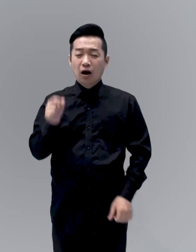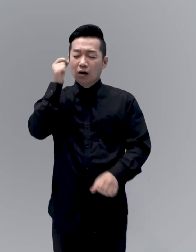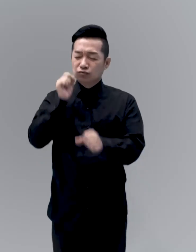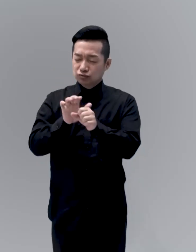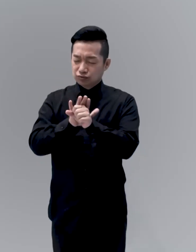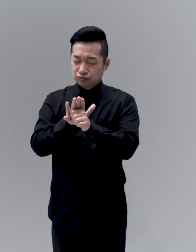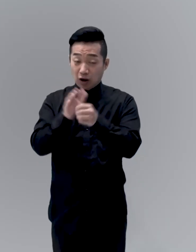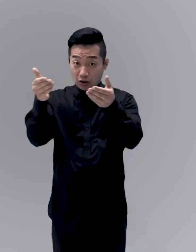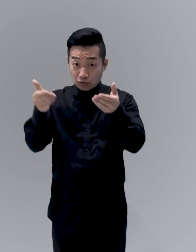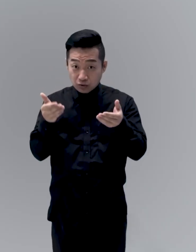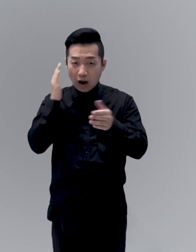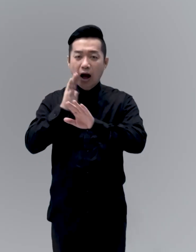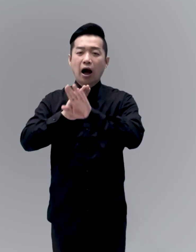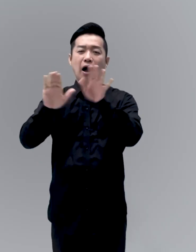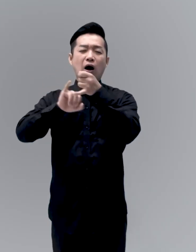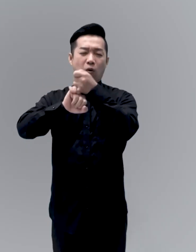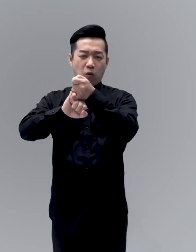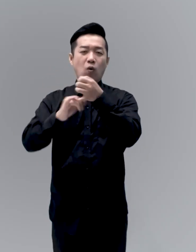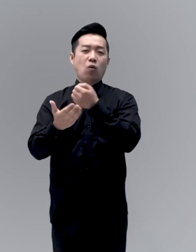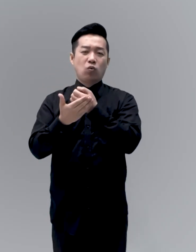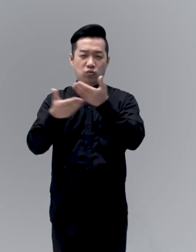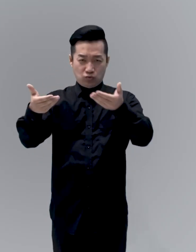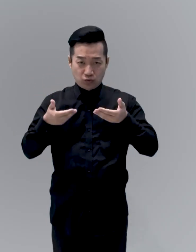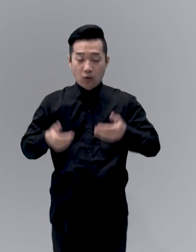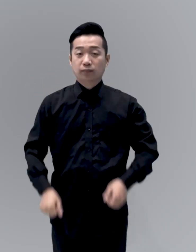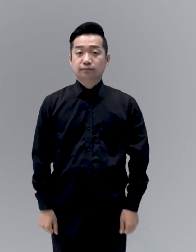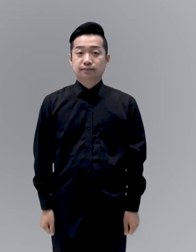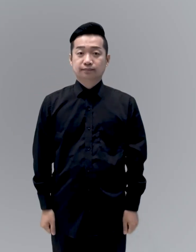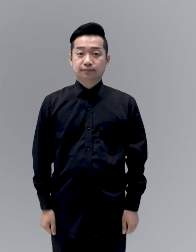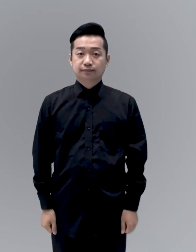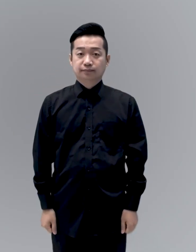그것을 굽어살핀다면 하늘이 반드시 도우실 것입니다.